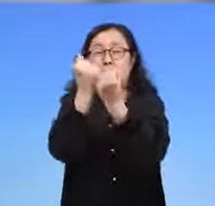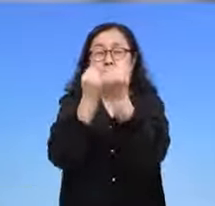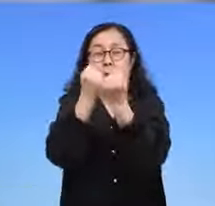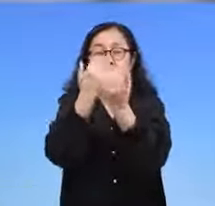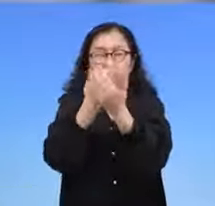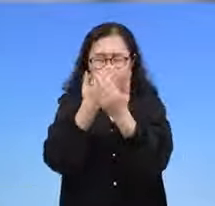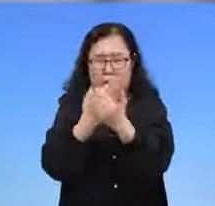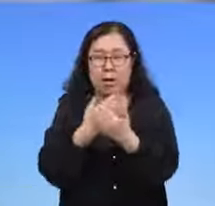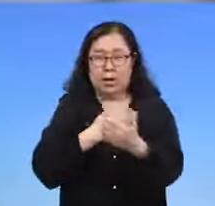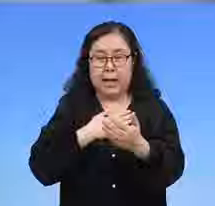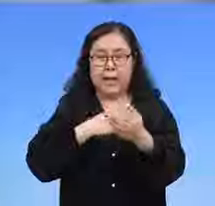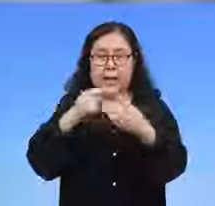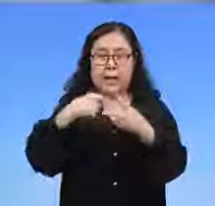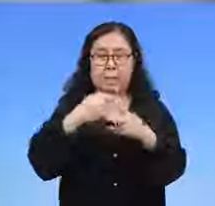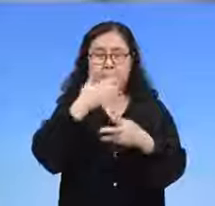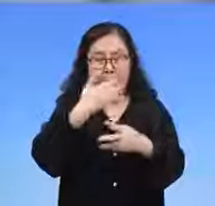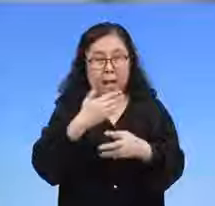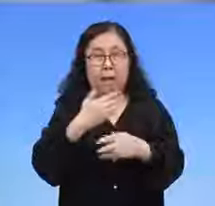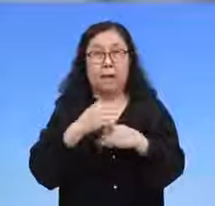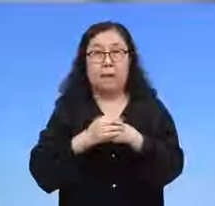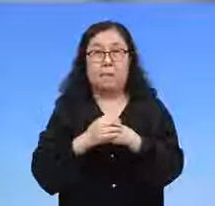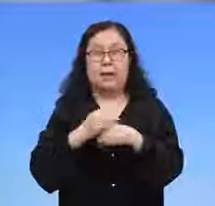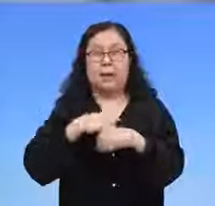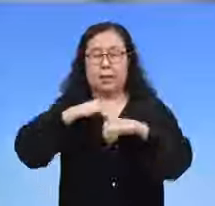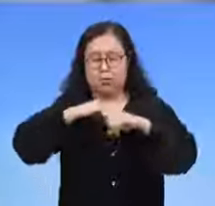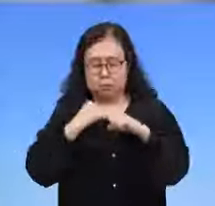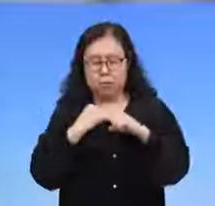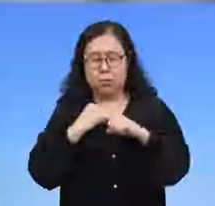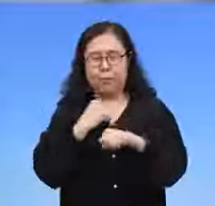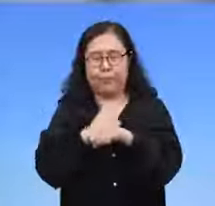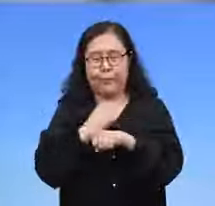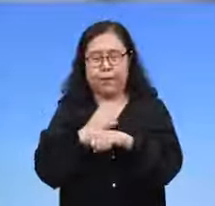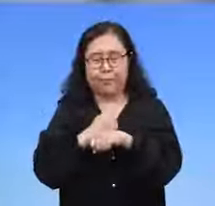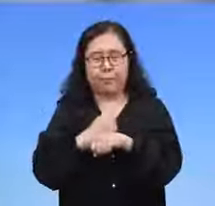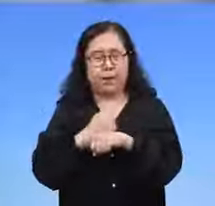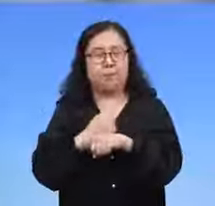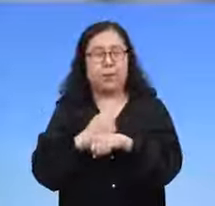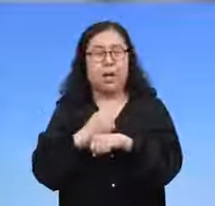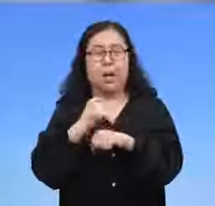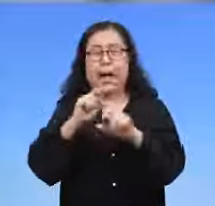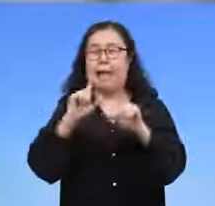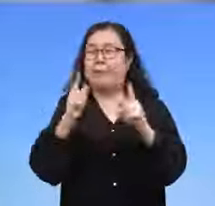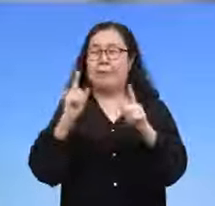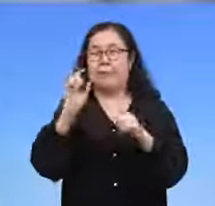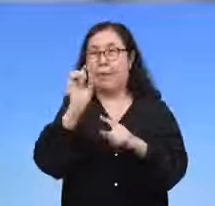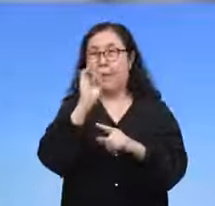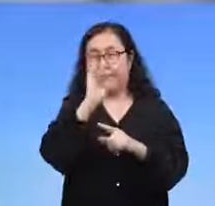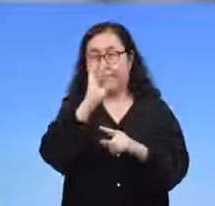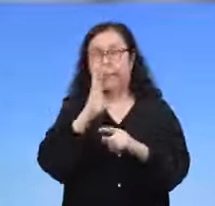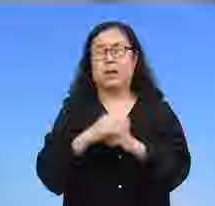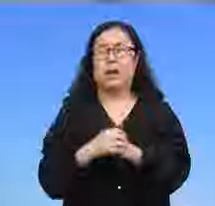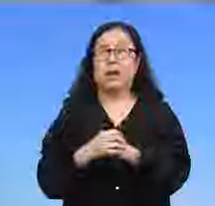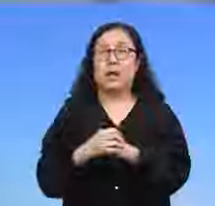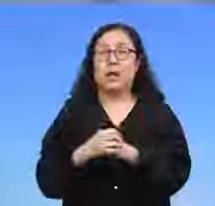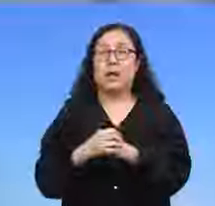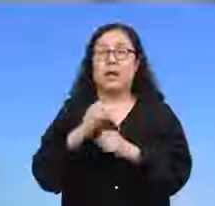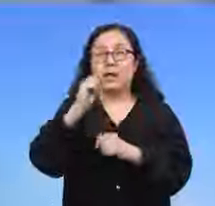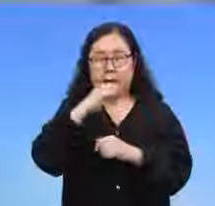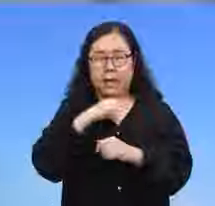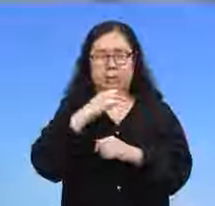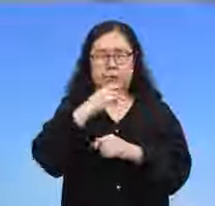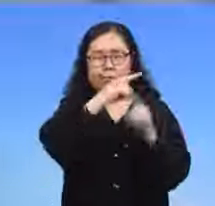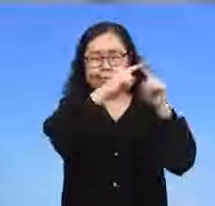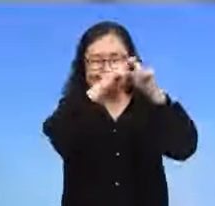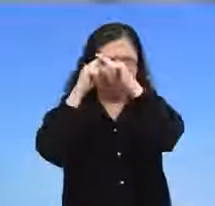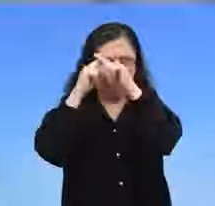다 이해하면, 내가 다 이해가 되면 그럼 내가 순종하겠습니다. 그거 아니에요. 그냥 순종하는